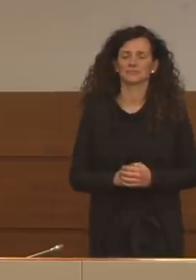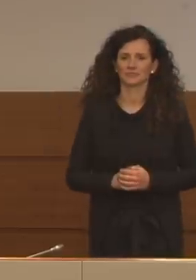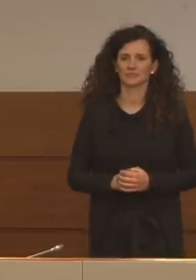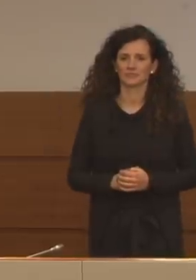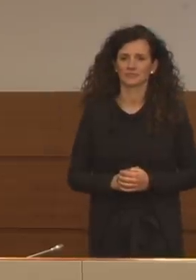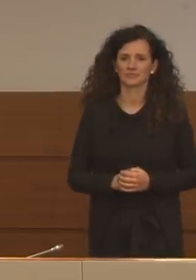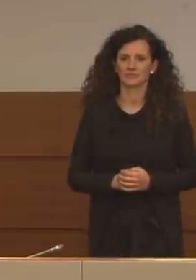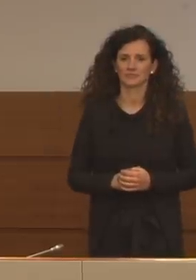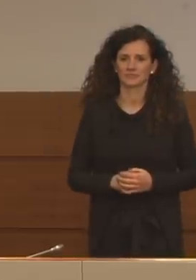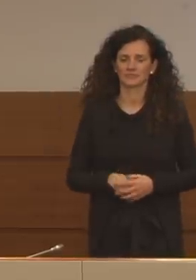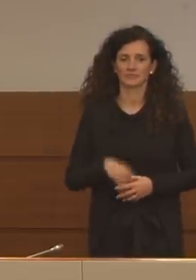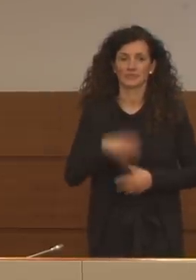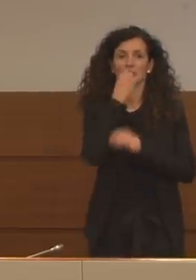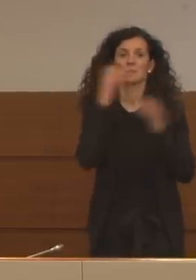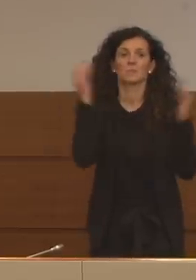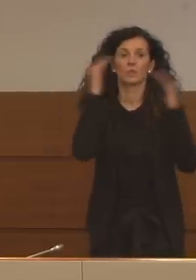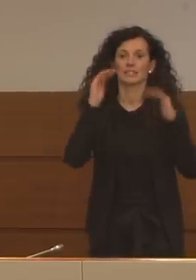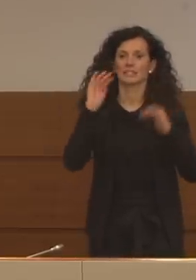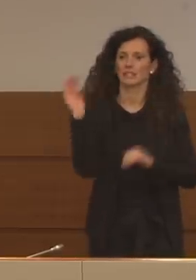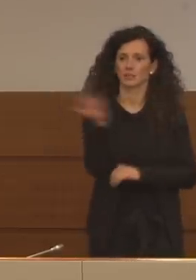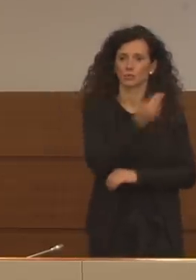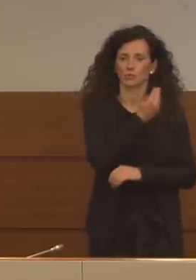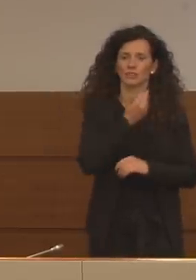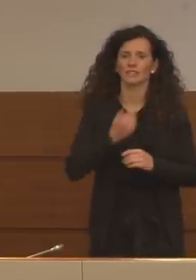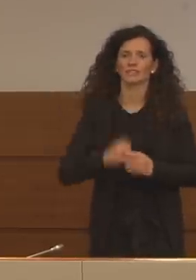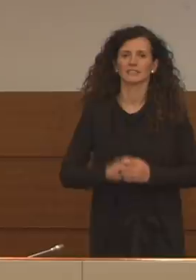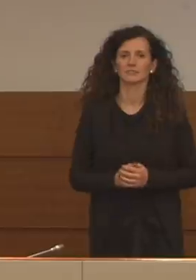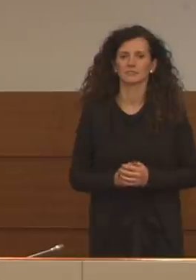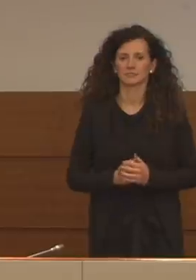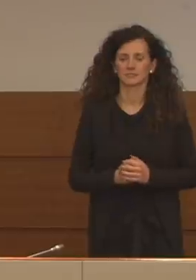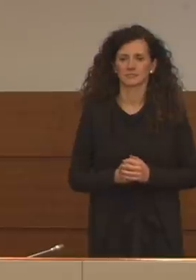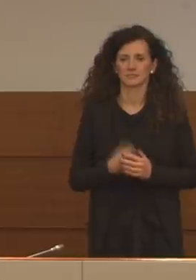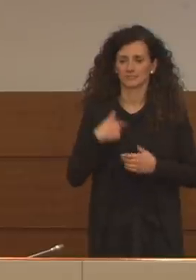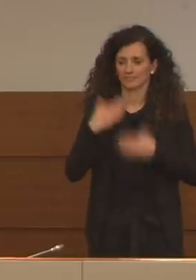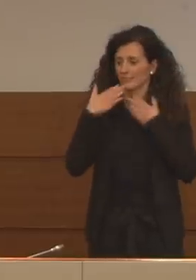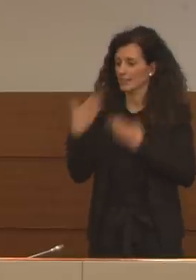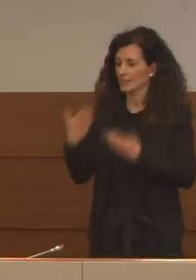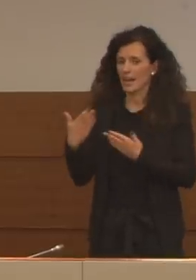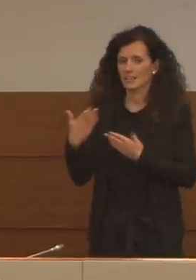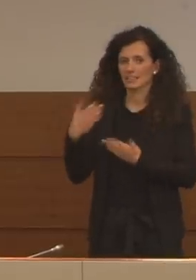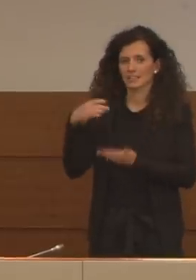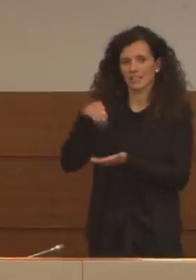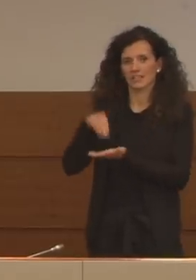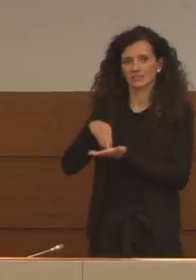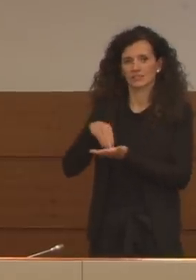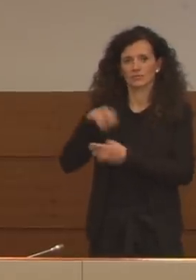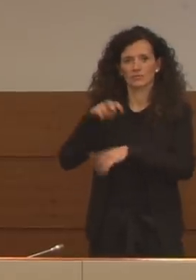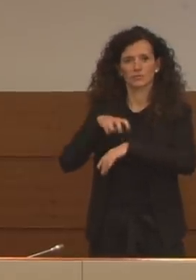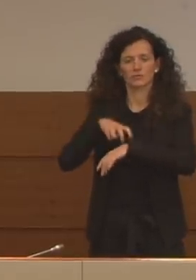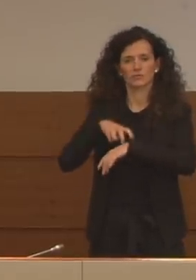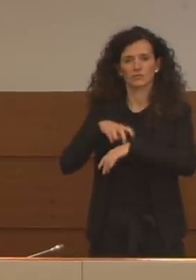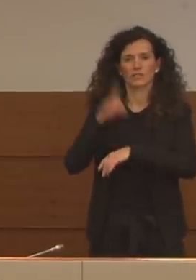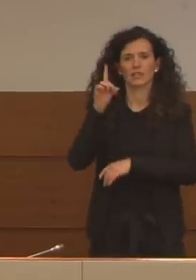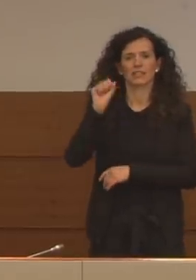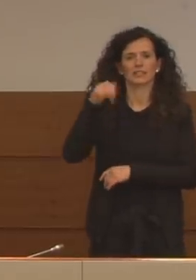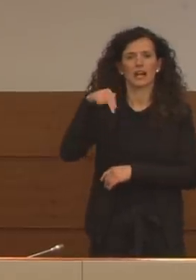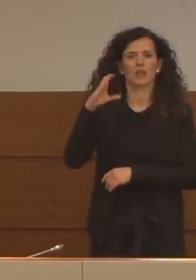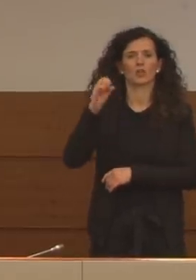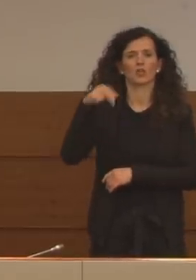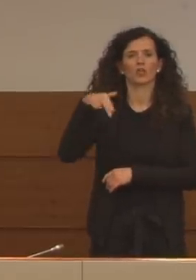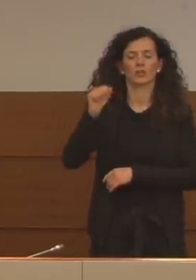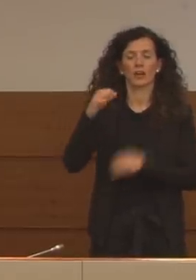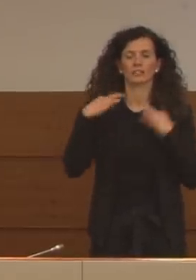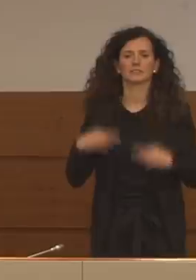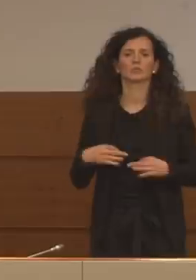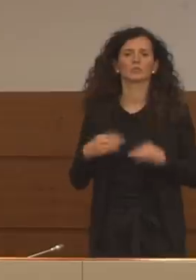buonasera a tutti allora intanto ringrazio il dottor paolo d'ancona istituto